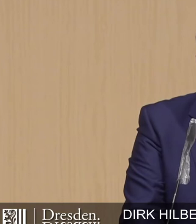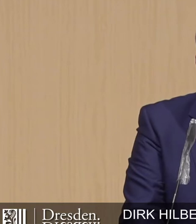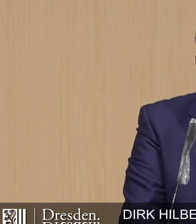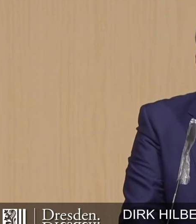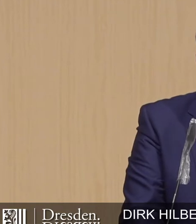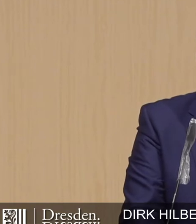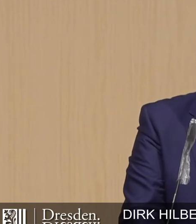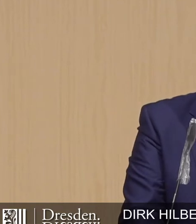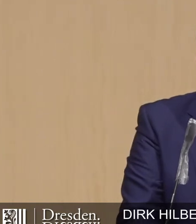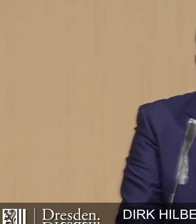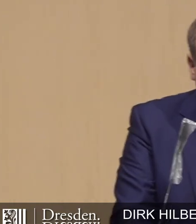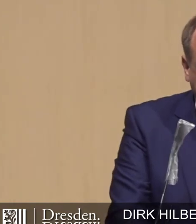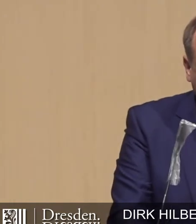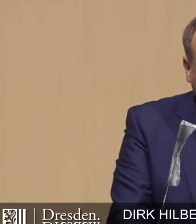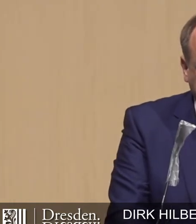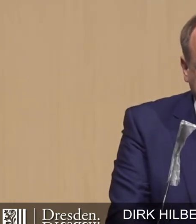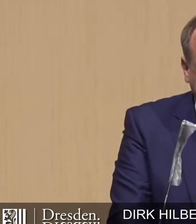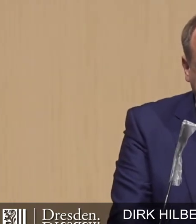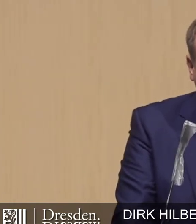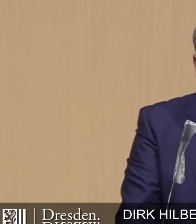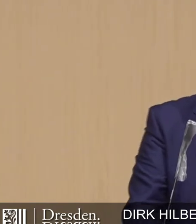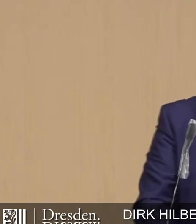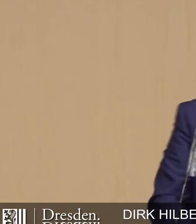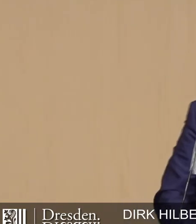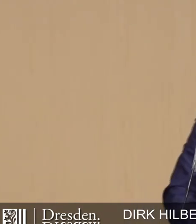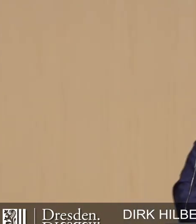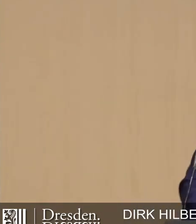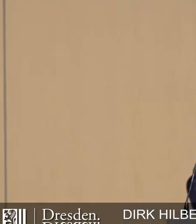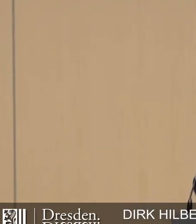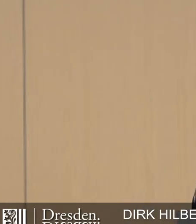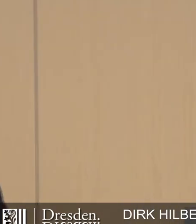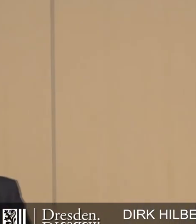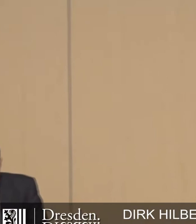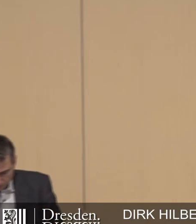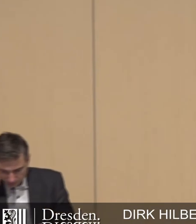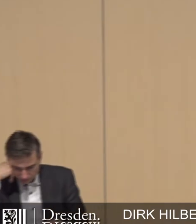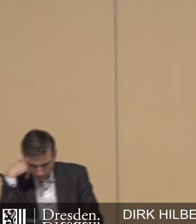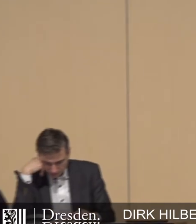Klimaschutz und Nachhaltigkeit die Sachsenenergie dieser einsetzt.